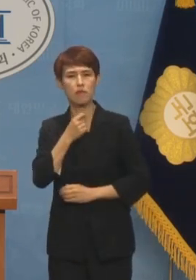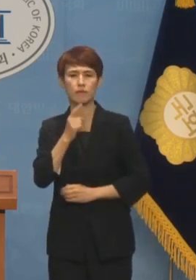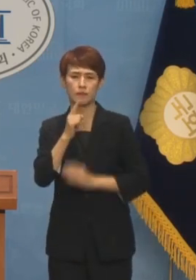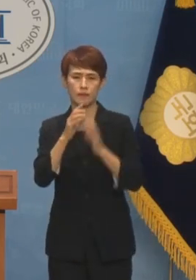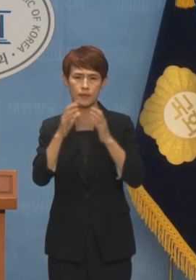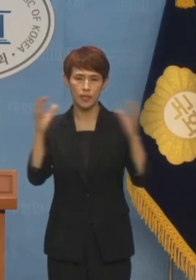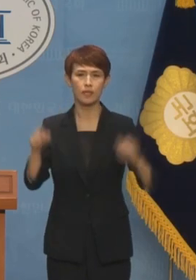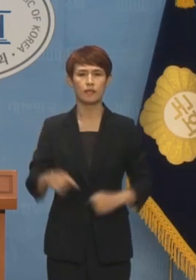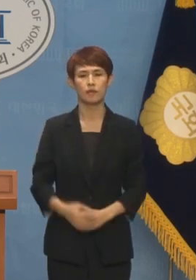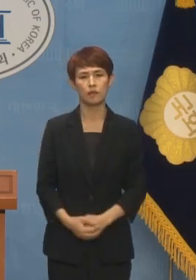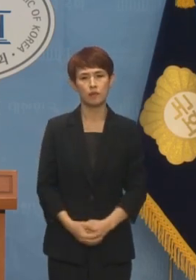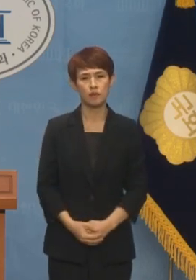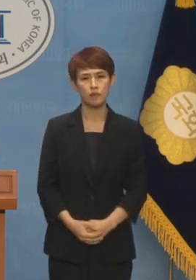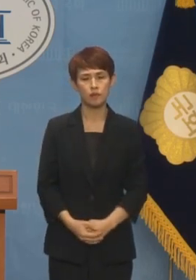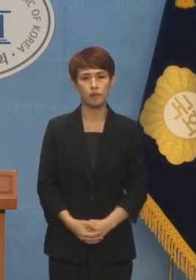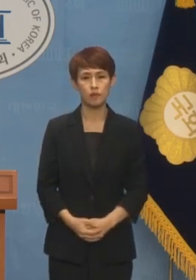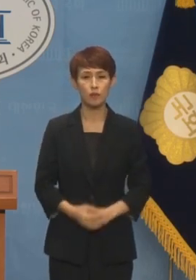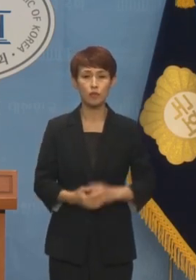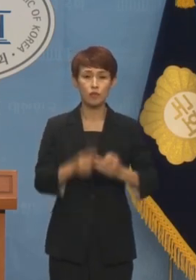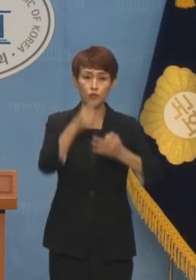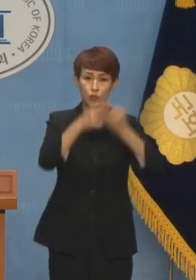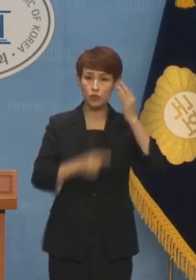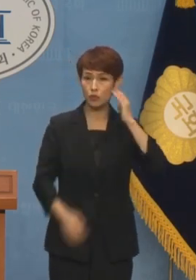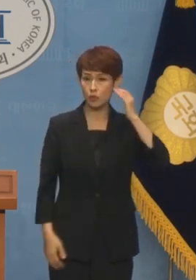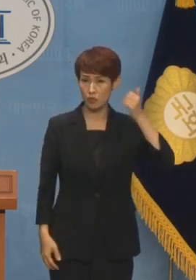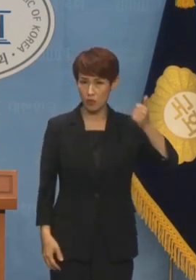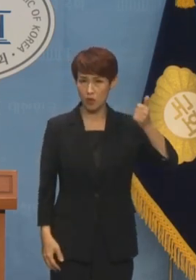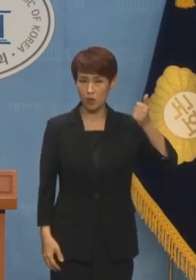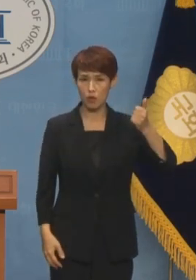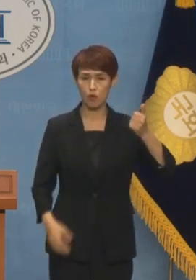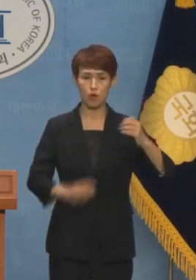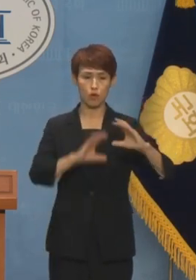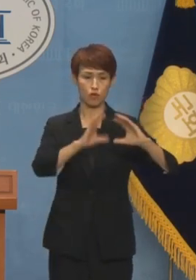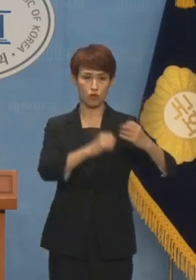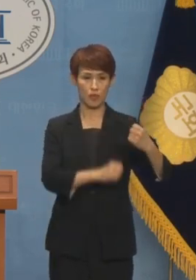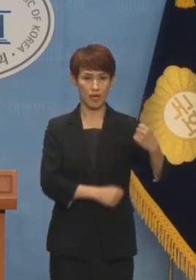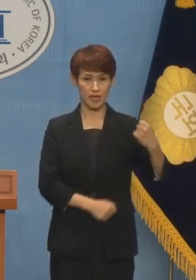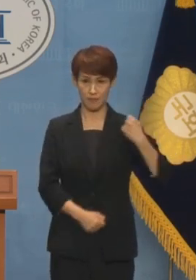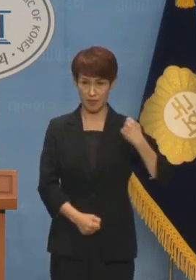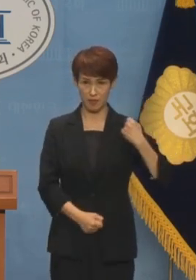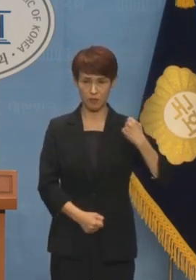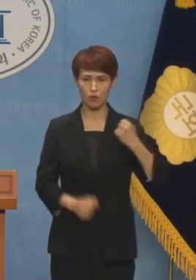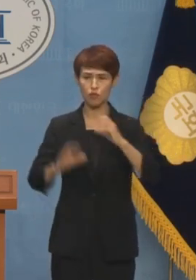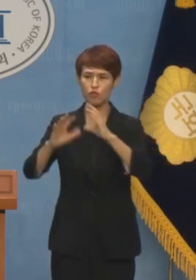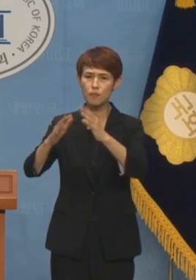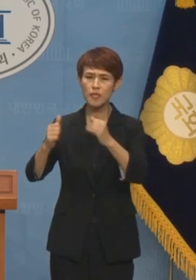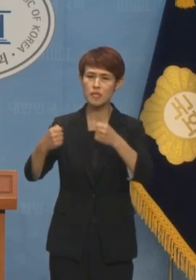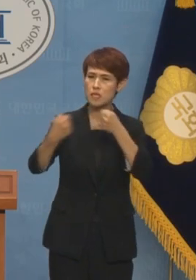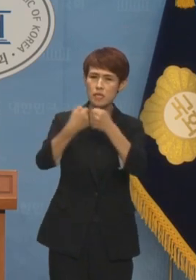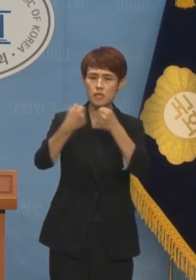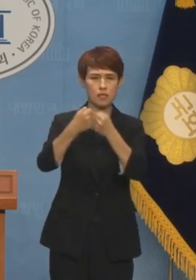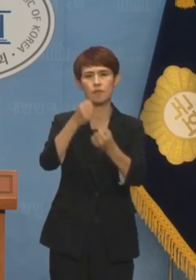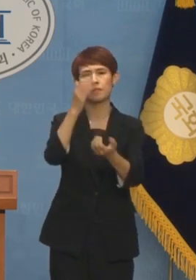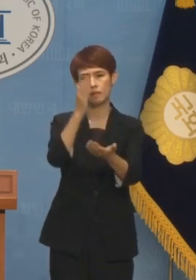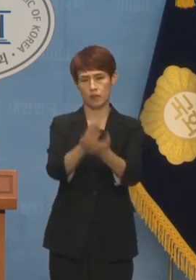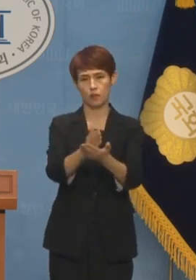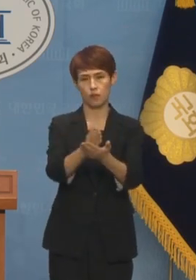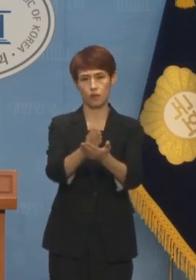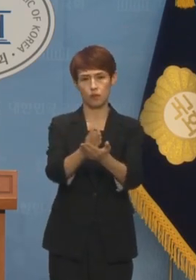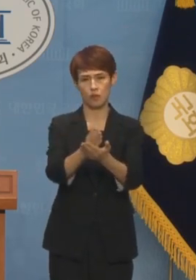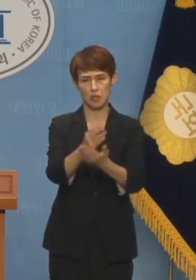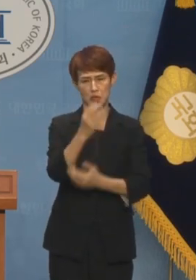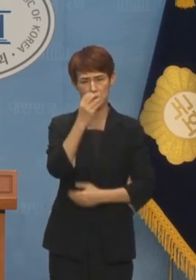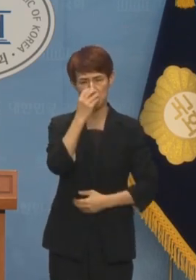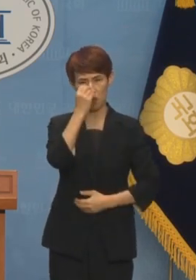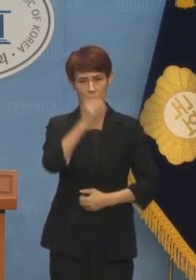뿐입니다. 윤석열 대통령과 국민의힘은 국민과의 싸움을 멈추고